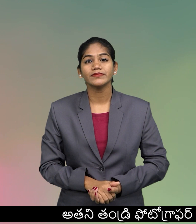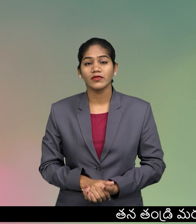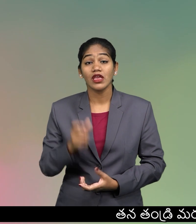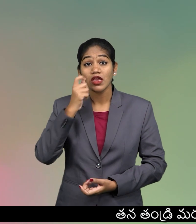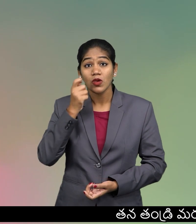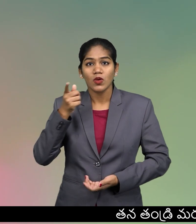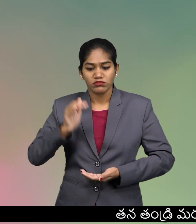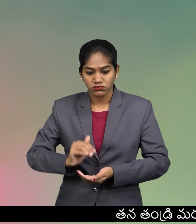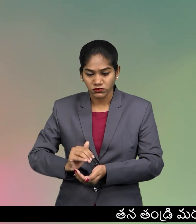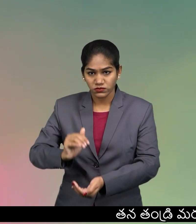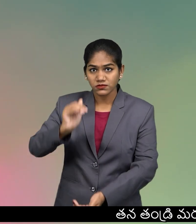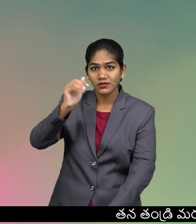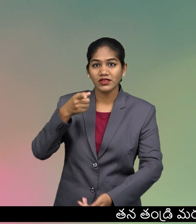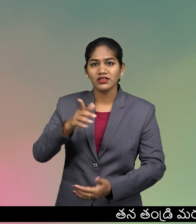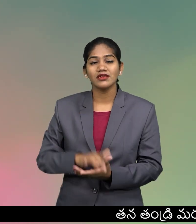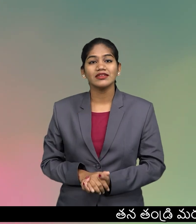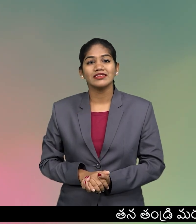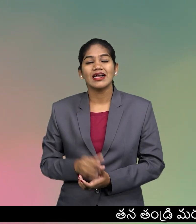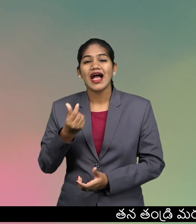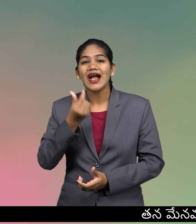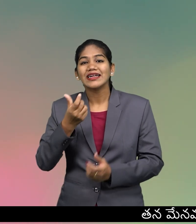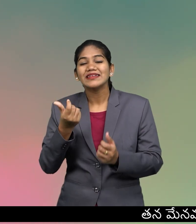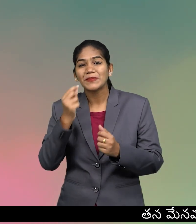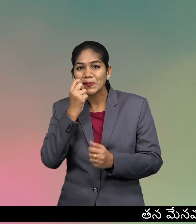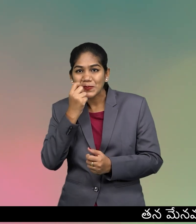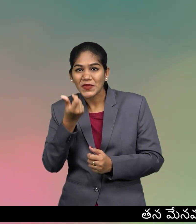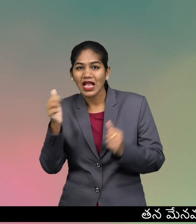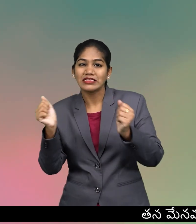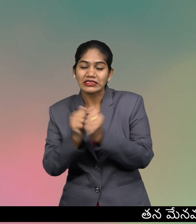తన తండ్రి మరణించిన తరువాత అతను తన మేనమామ వద్దే పెరిగారు.